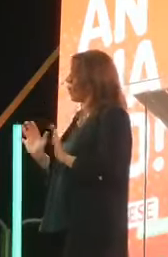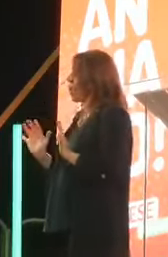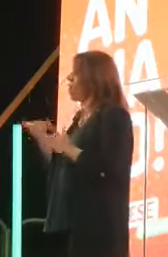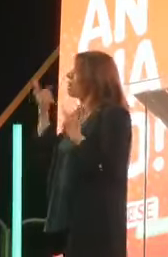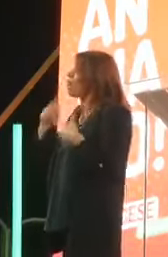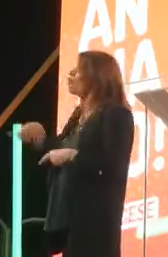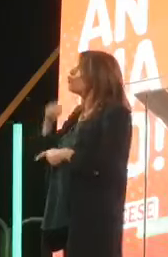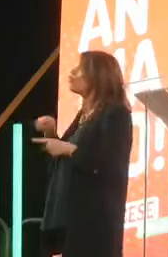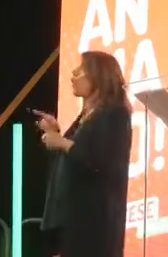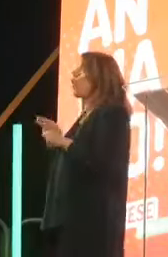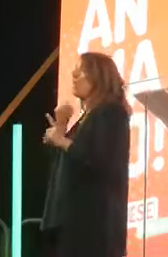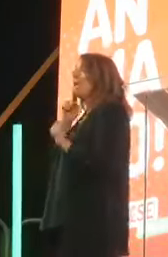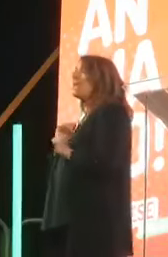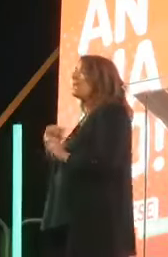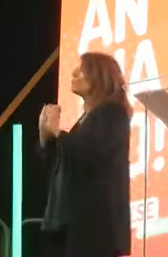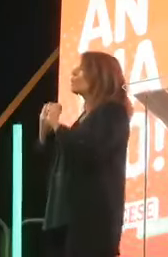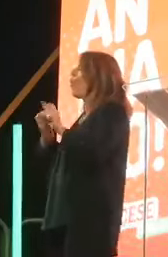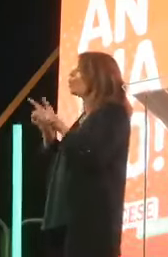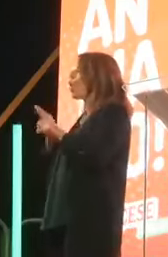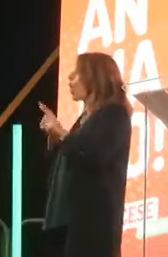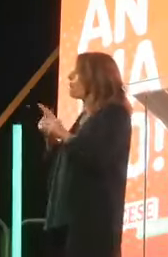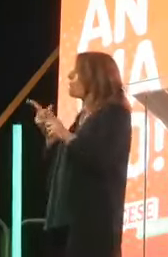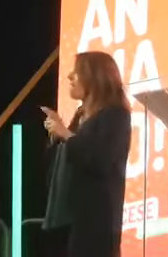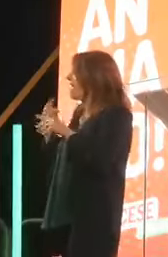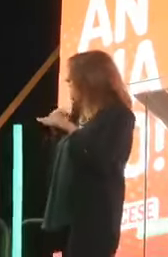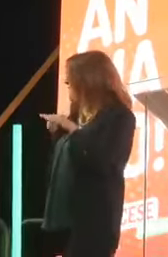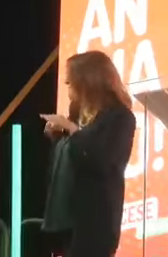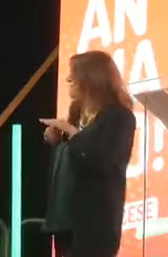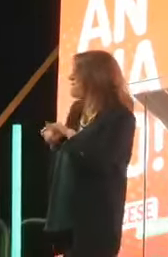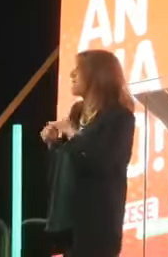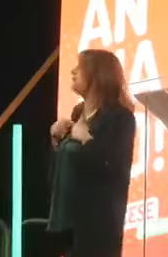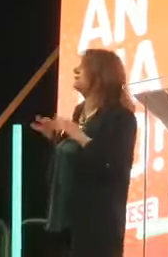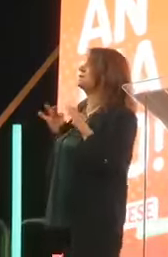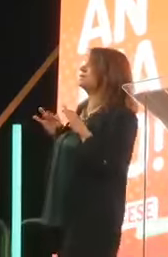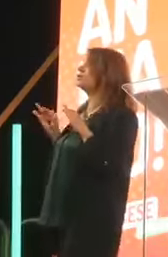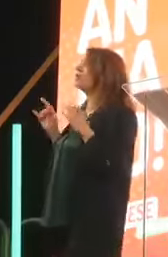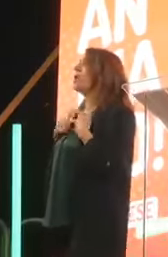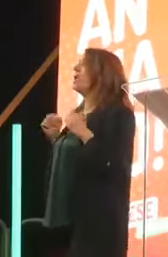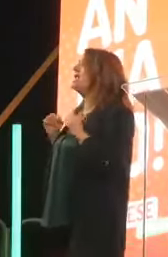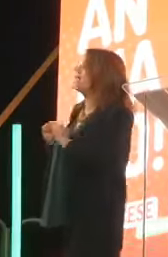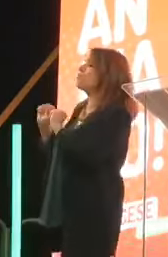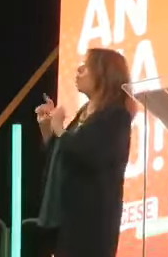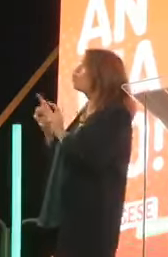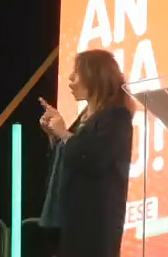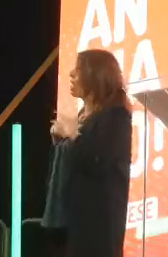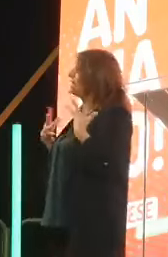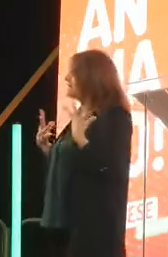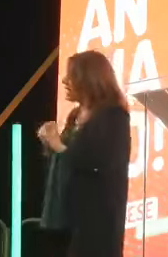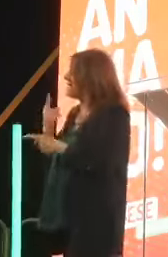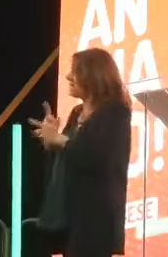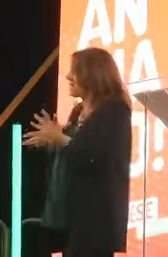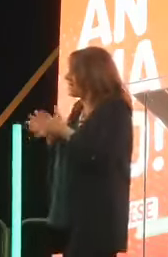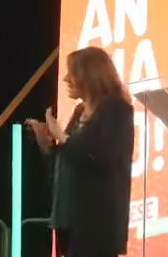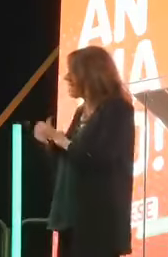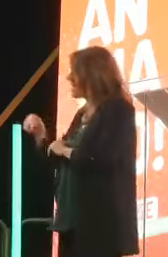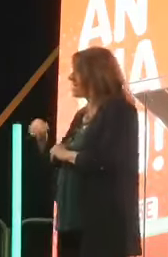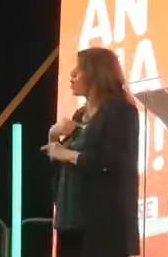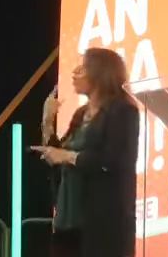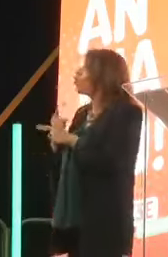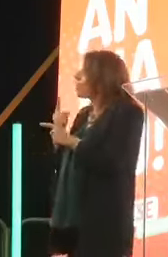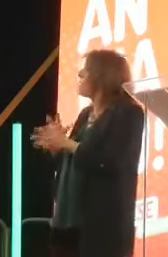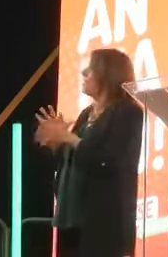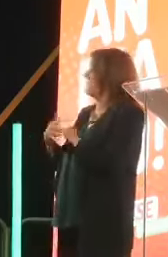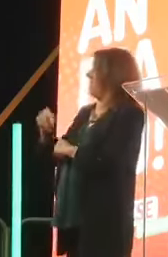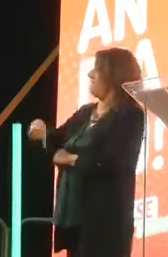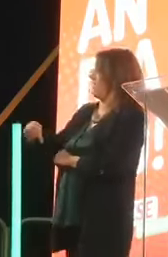siamo immuni ai tentativi di infiltrazioni, ma dobbiamo insieme diventarlo. Dobbiamo diventarlo